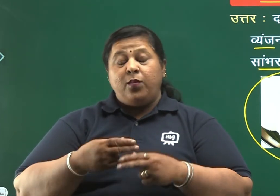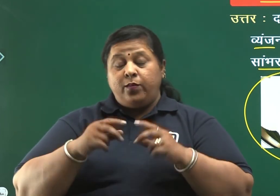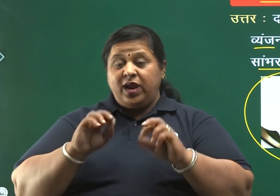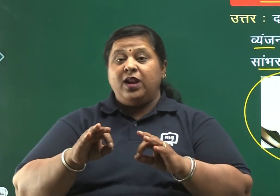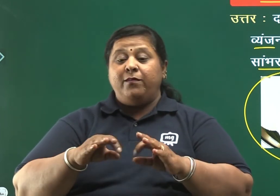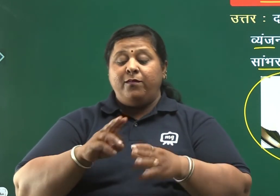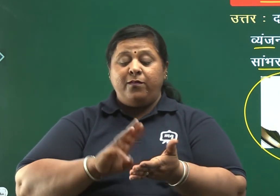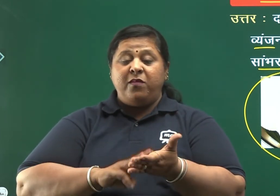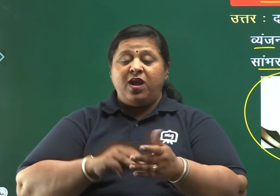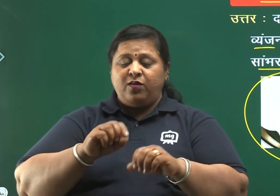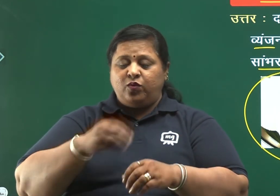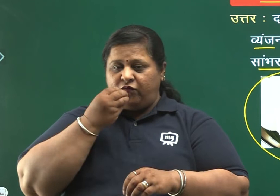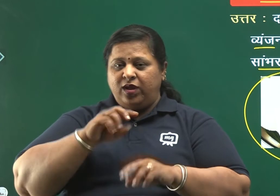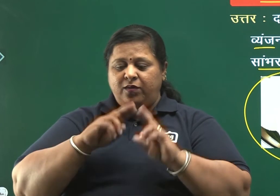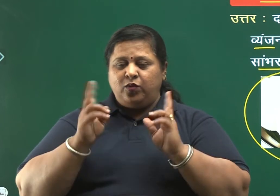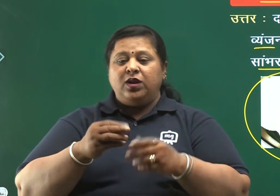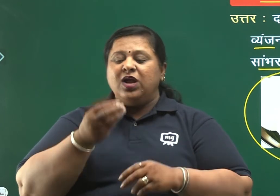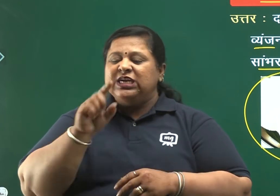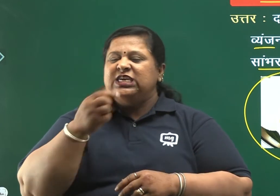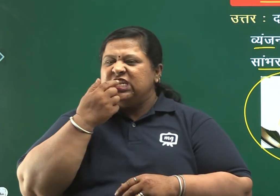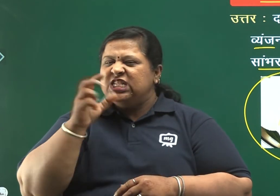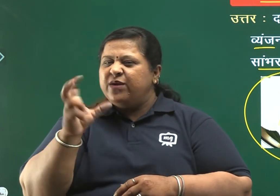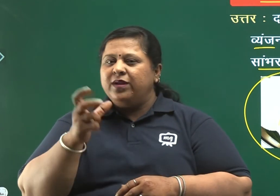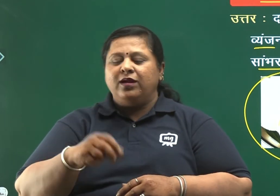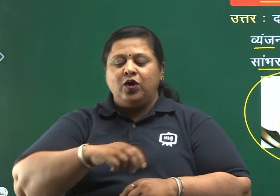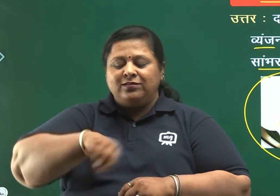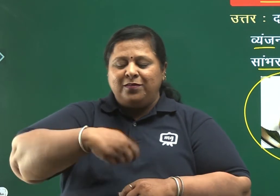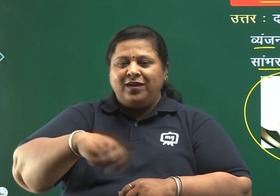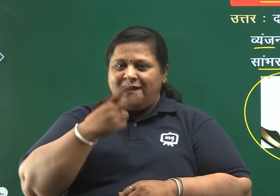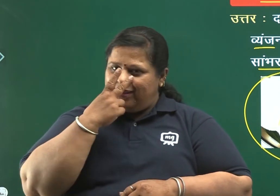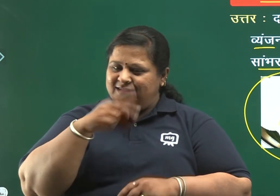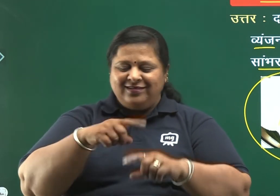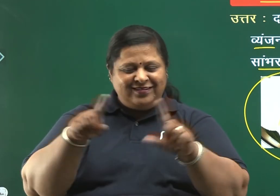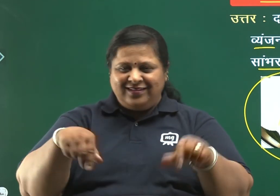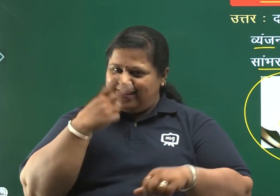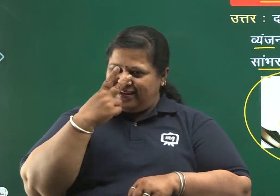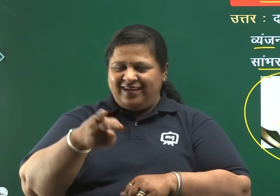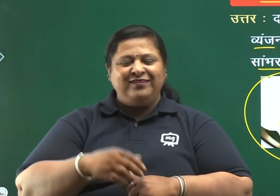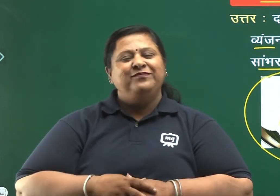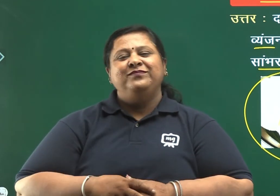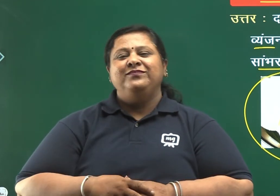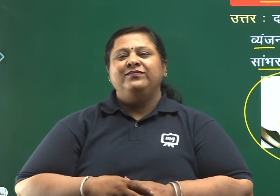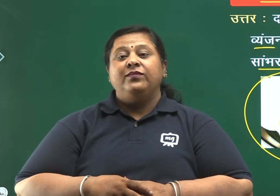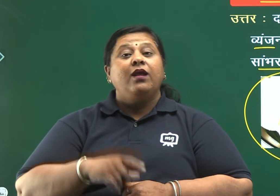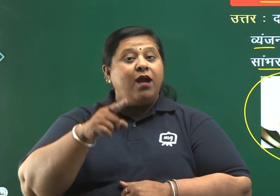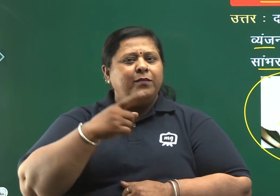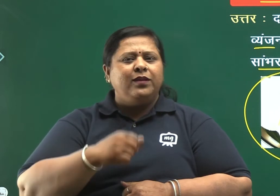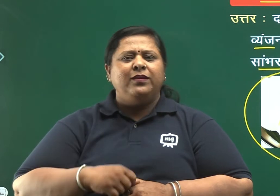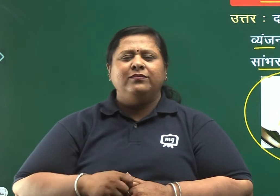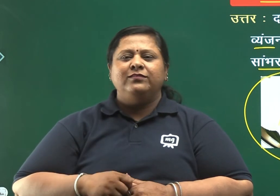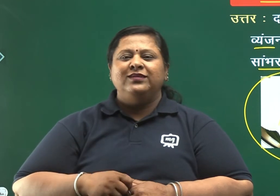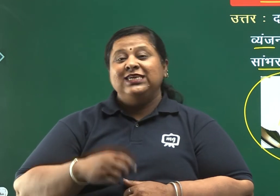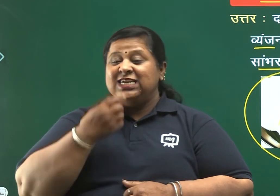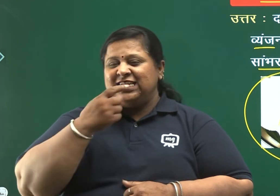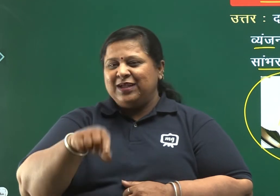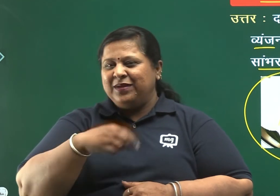व्यंजन इडली और सांभर का चित्र देख रहे हैं। आपने भी